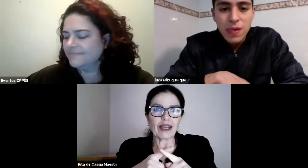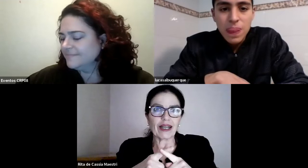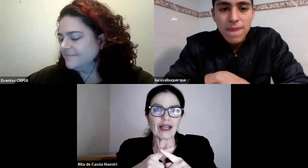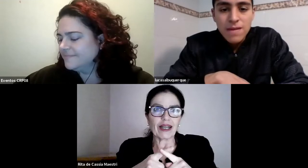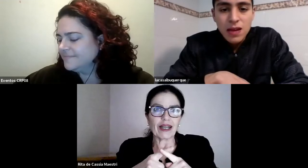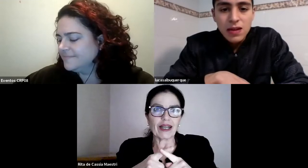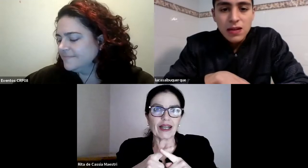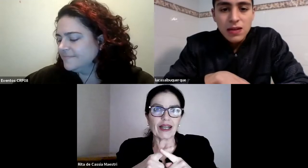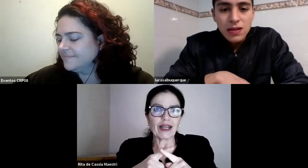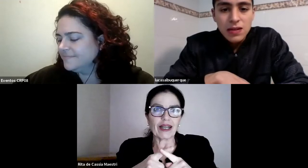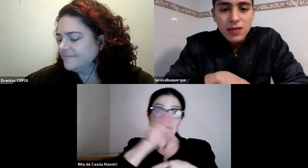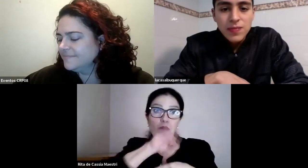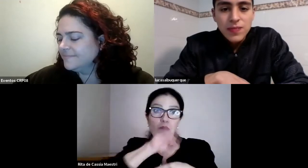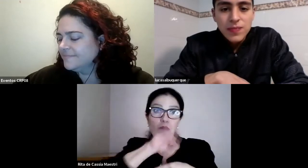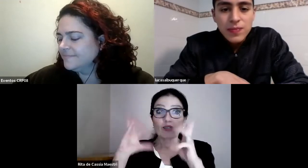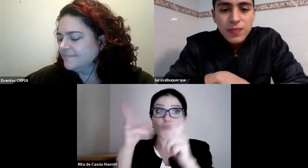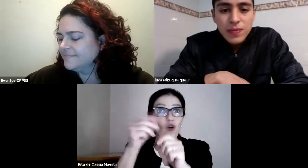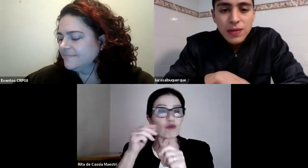antigamente